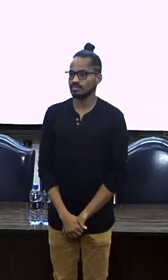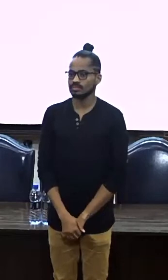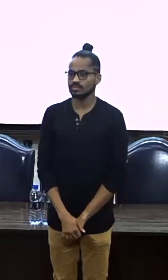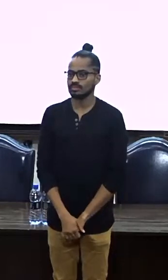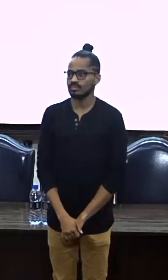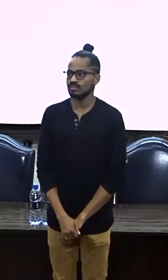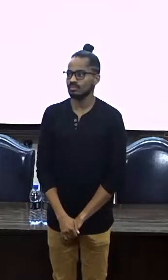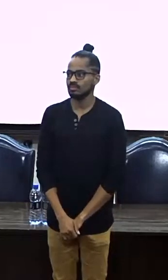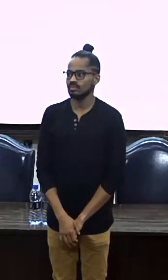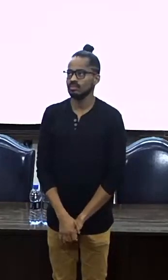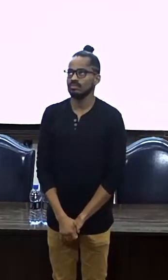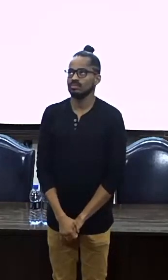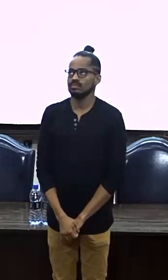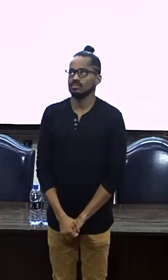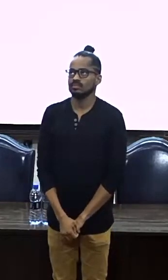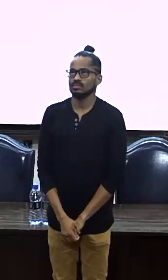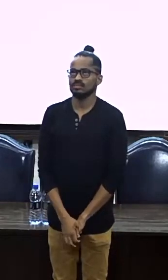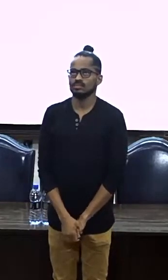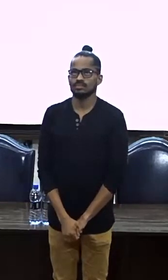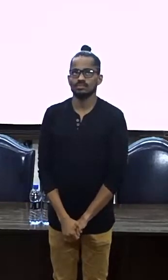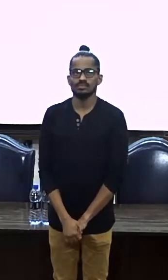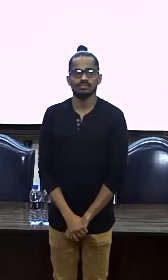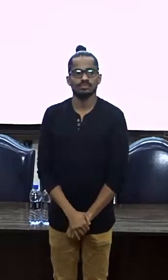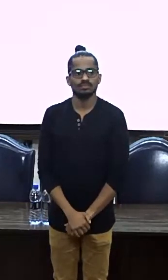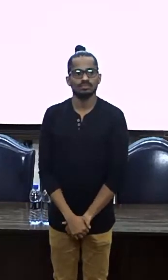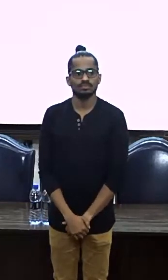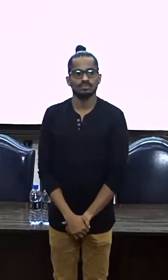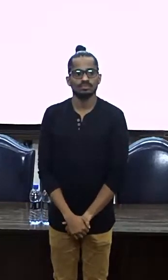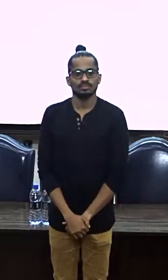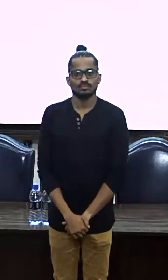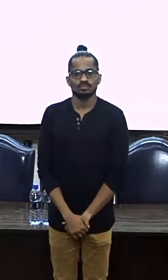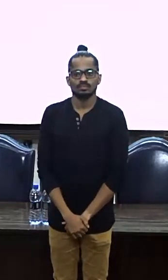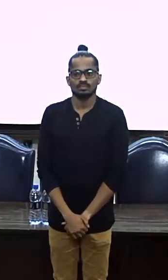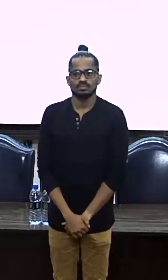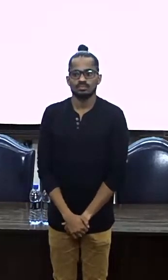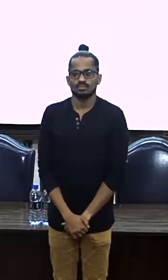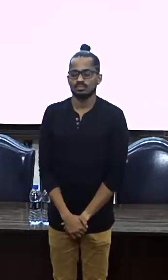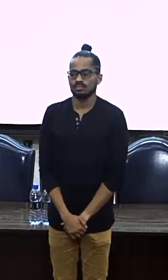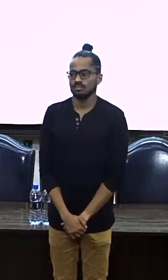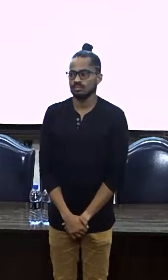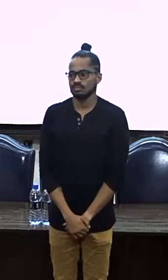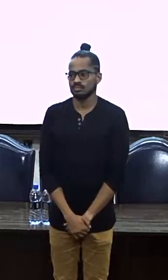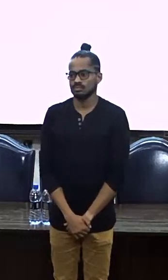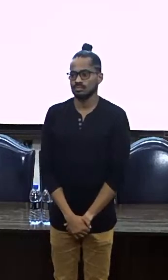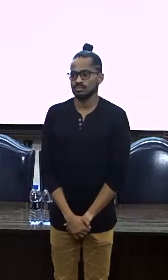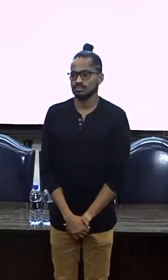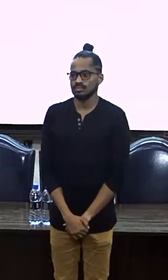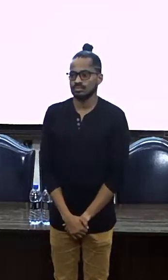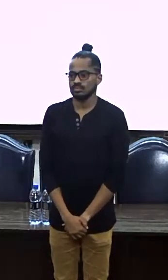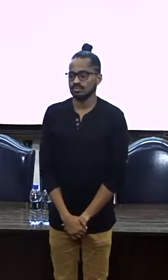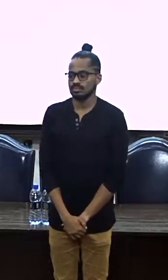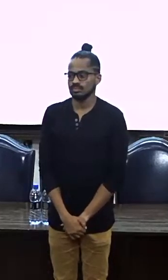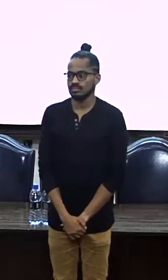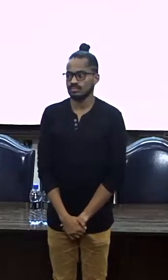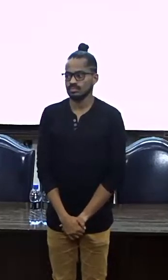E o momento em que a mandíbula está aberta corresponde ao núcleo, uma vogal. Tá?